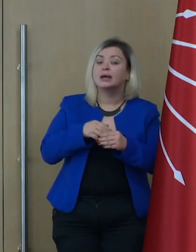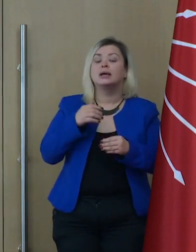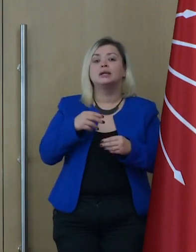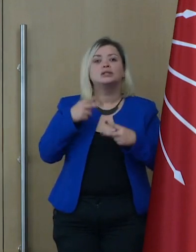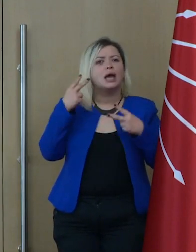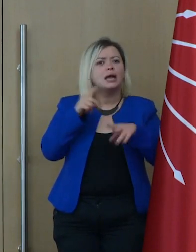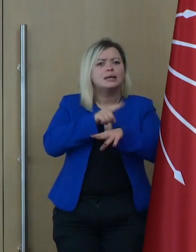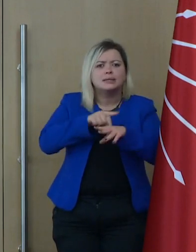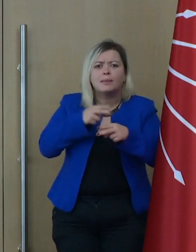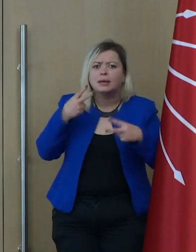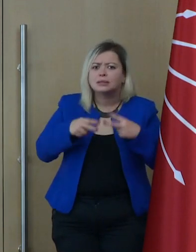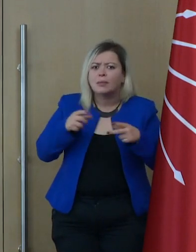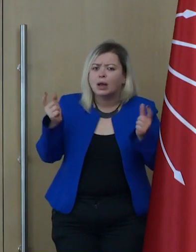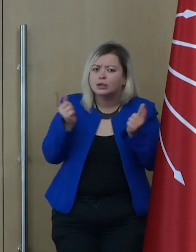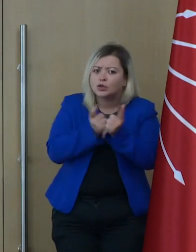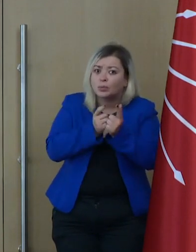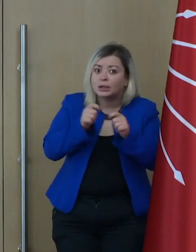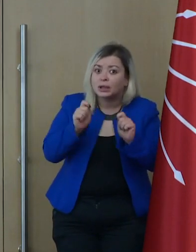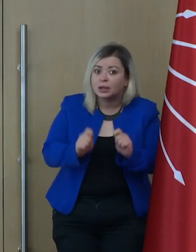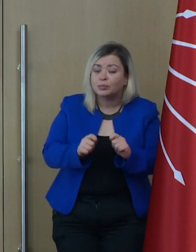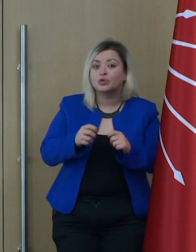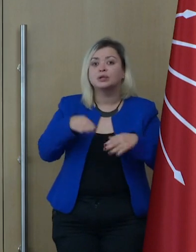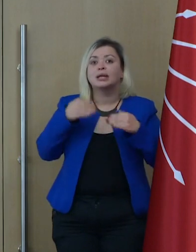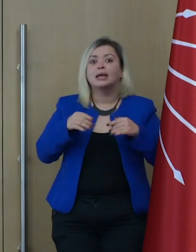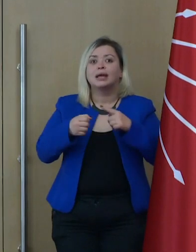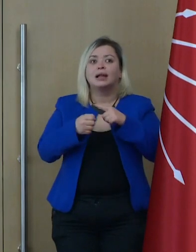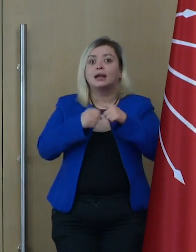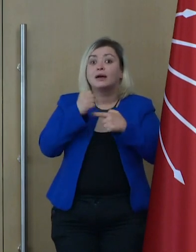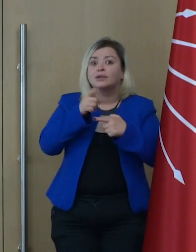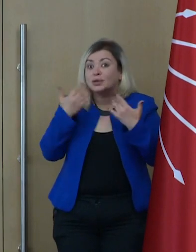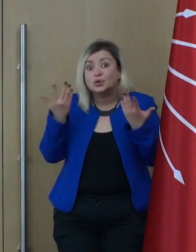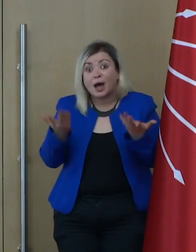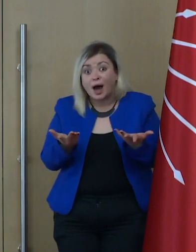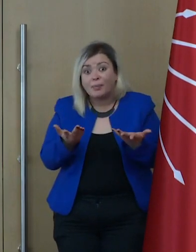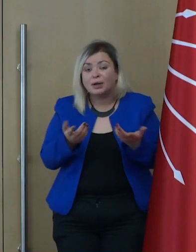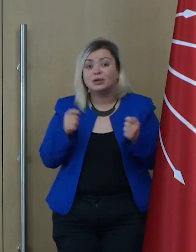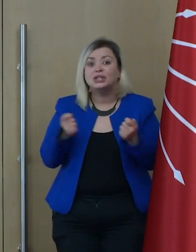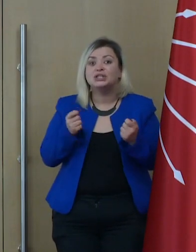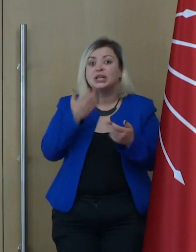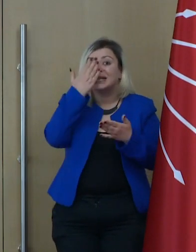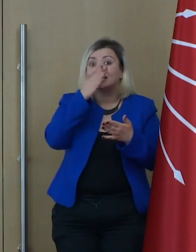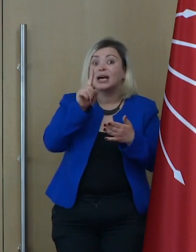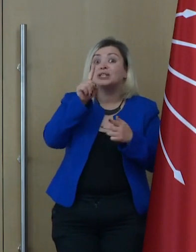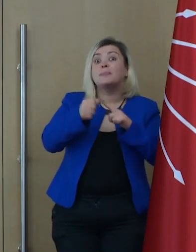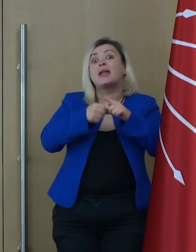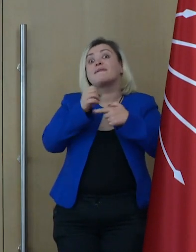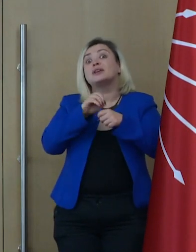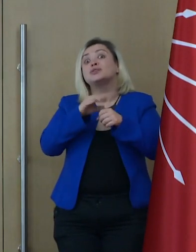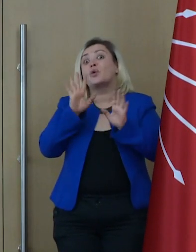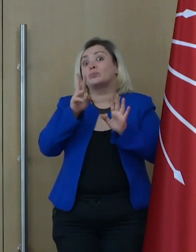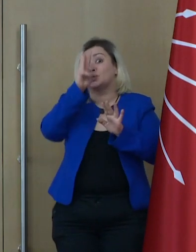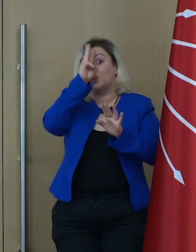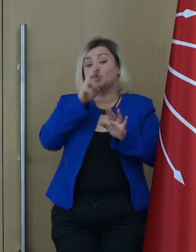ilgili toplantılar yapıyoruz. Engeller haftasında onları bir şekliyle anıyoruz ama işi sadece bir haftaya indirgemek,